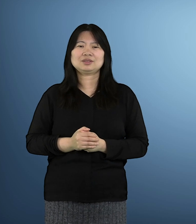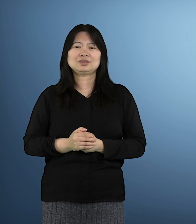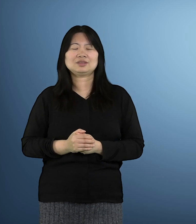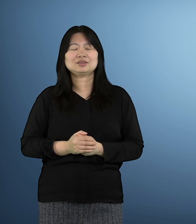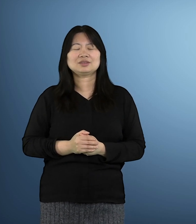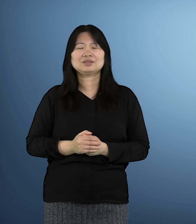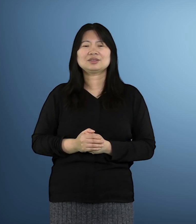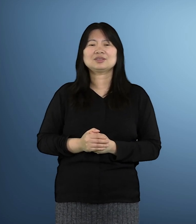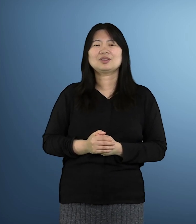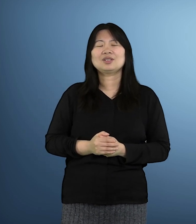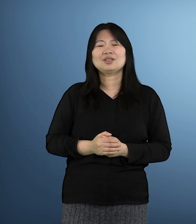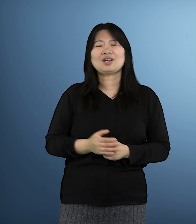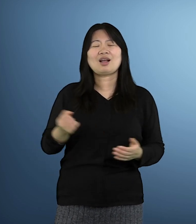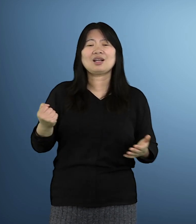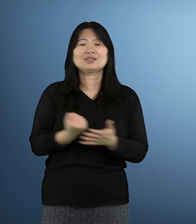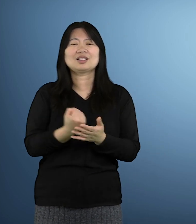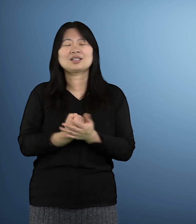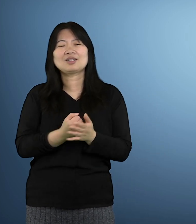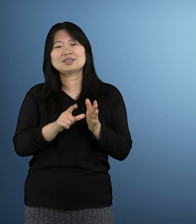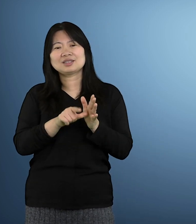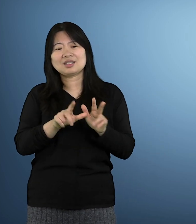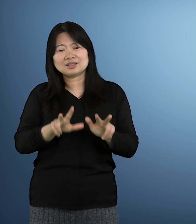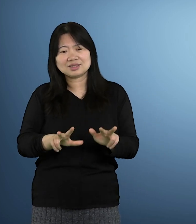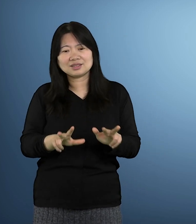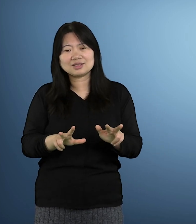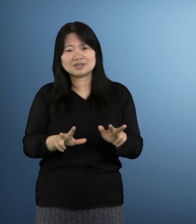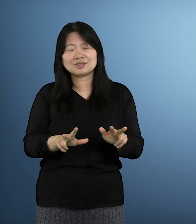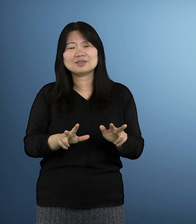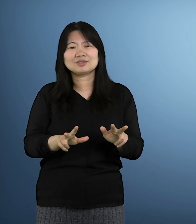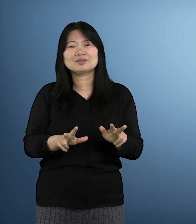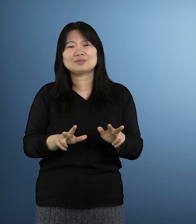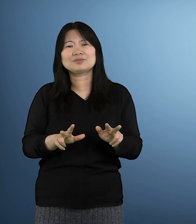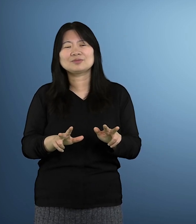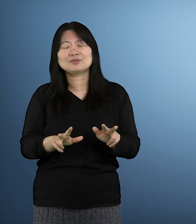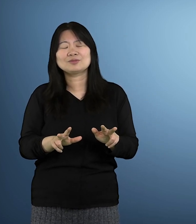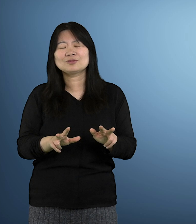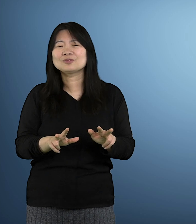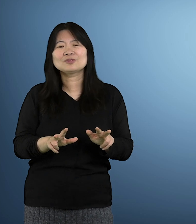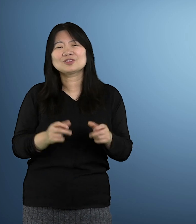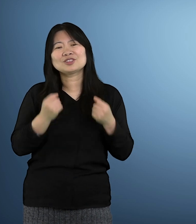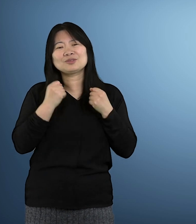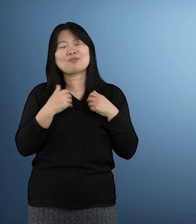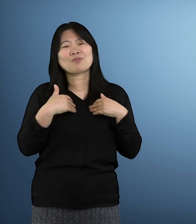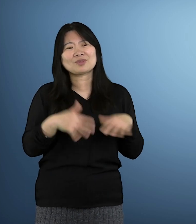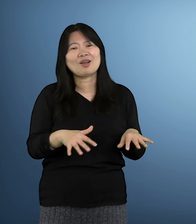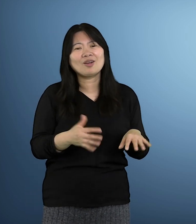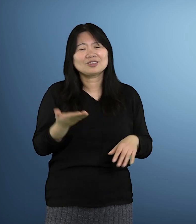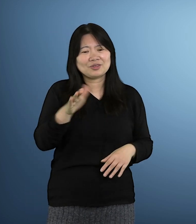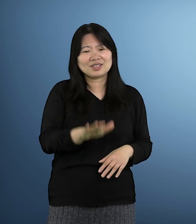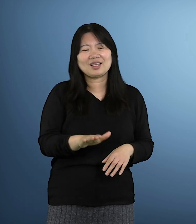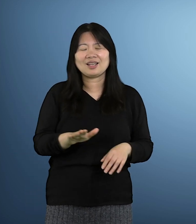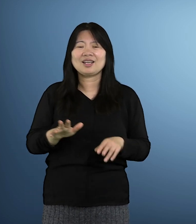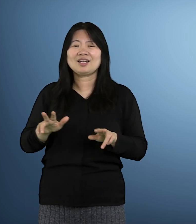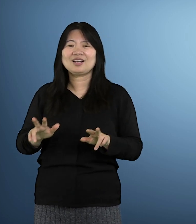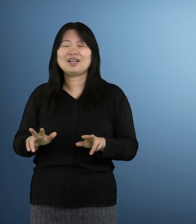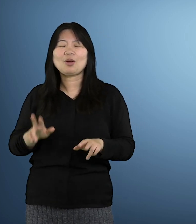이런 참 비통한 시대를 살아가는데 뭘 할 수 있겠어요. 근데 바울은 여기서